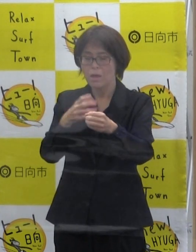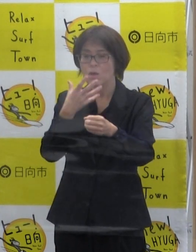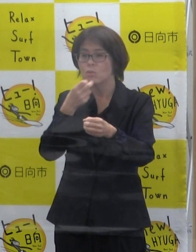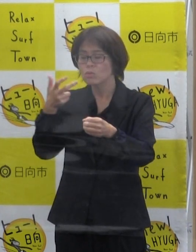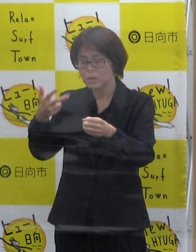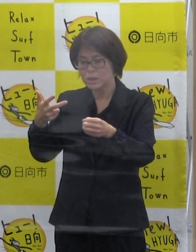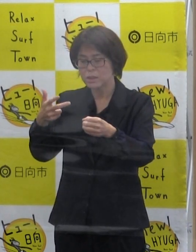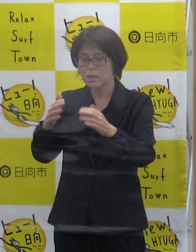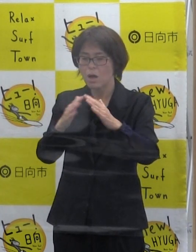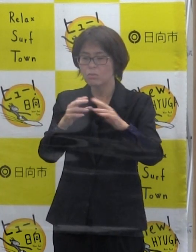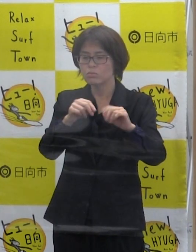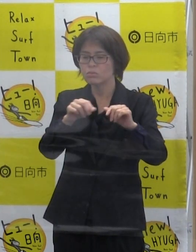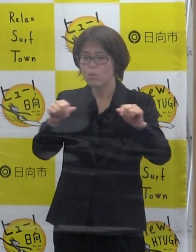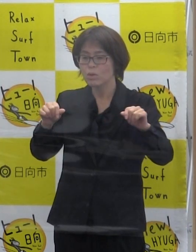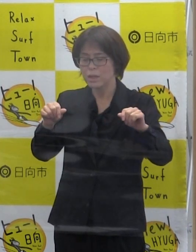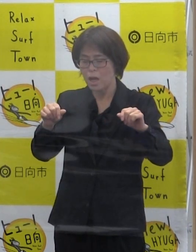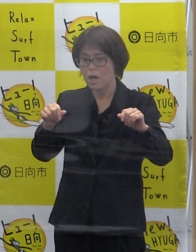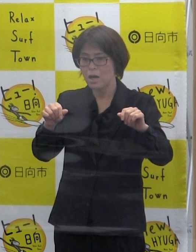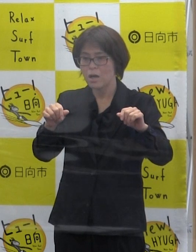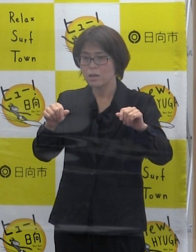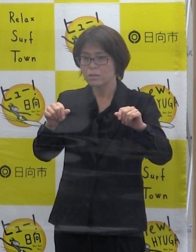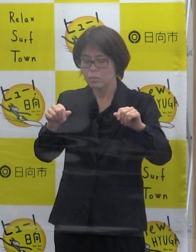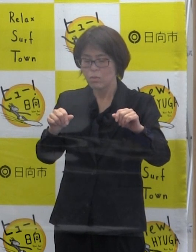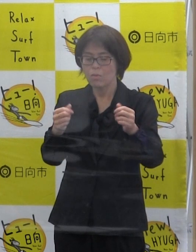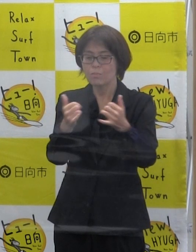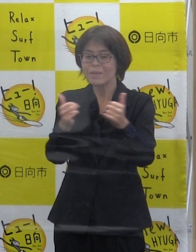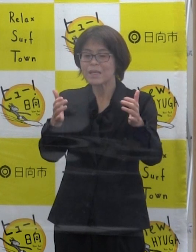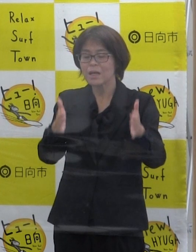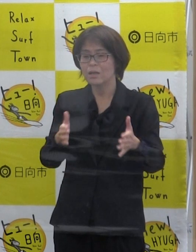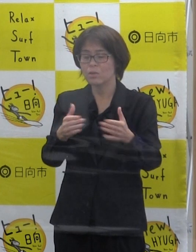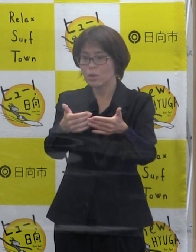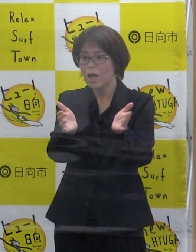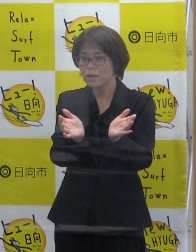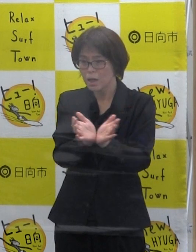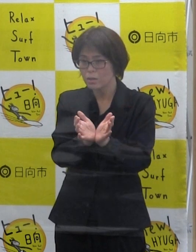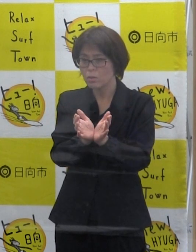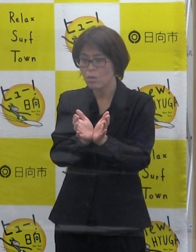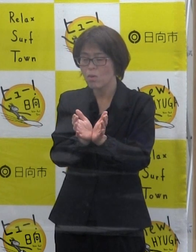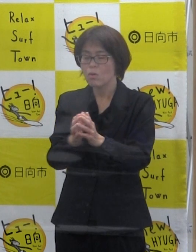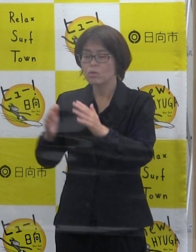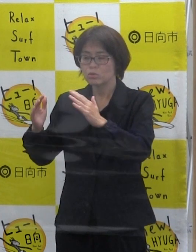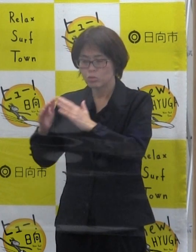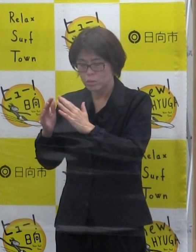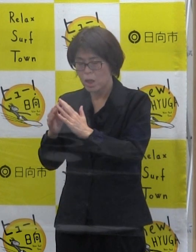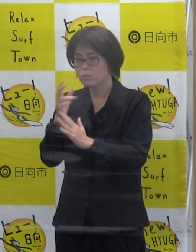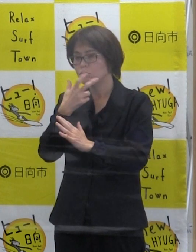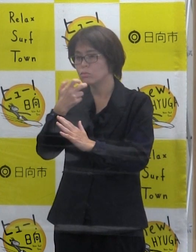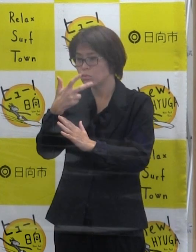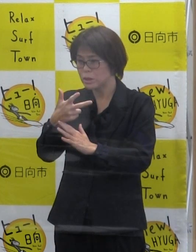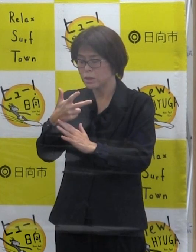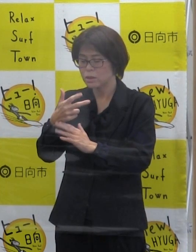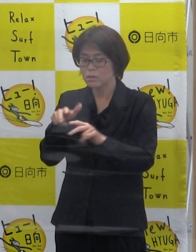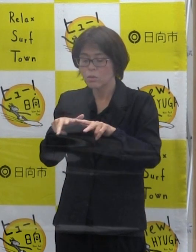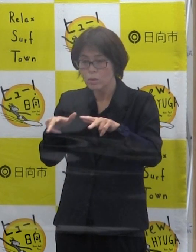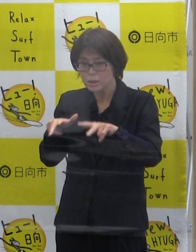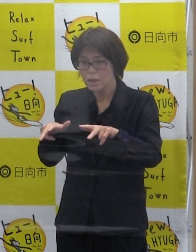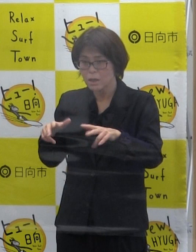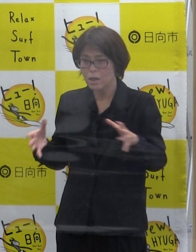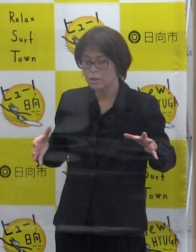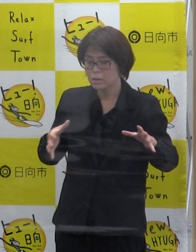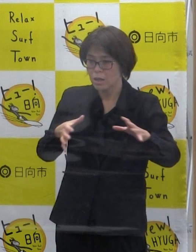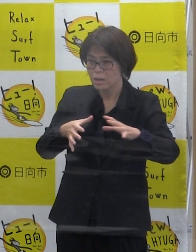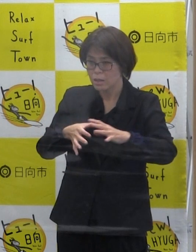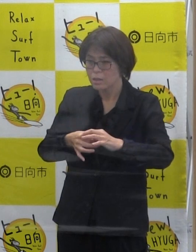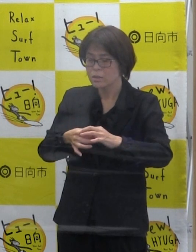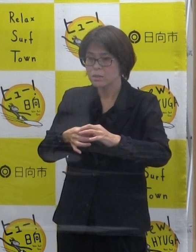動産などの民間団体と住宅福祉行政が連携をし、高齢者や